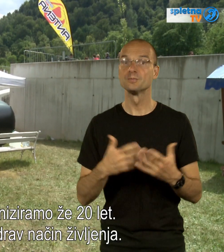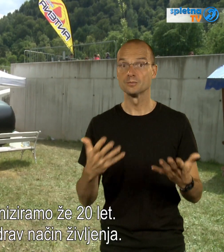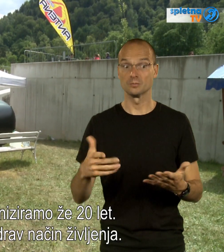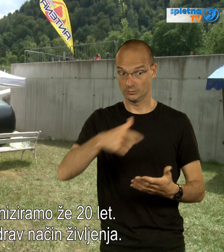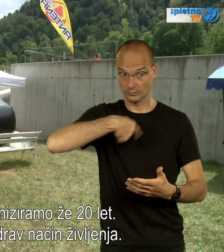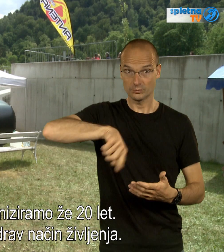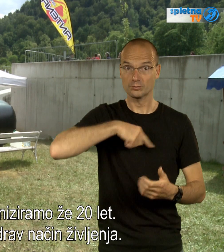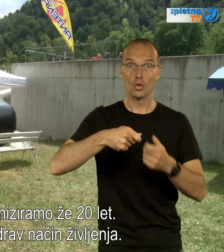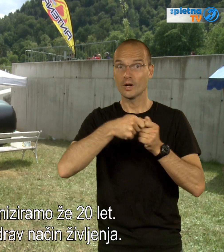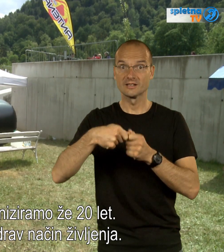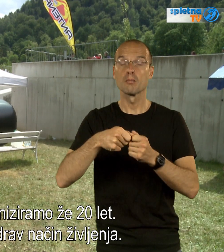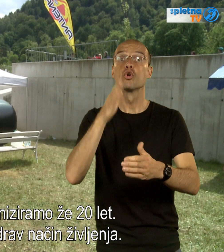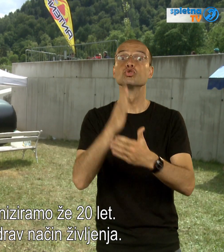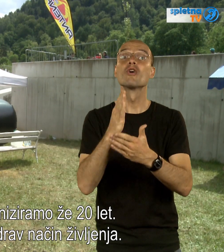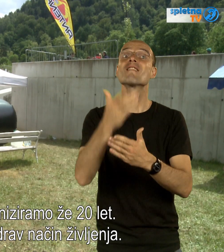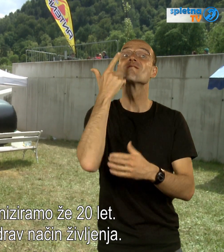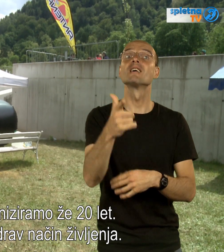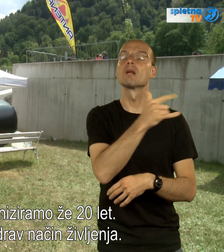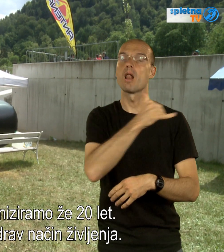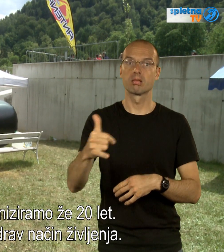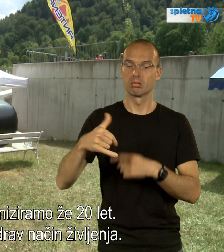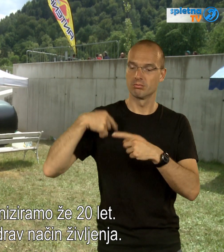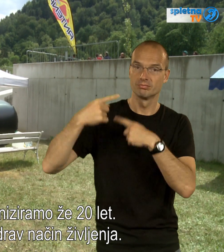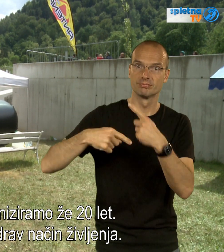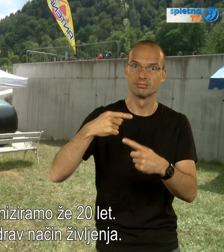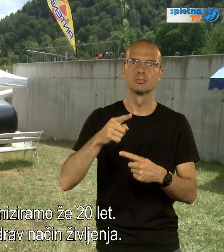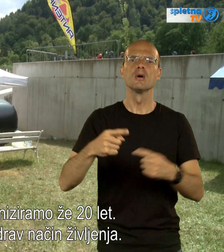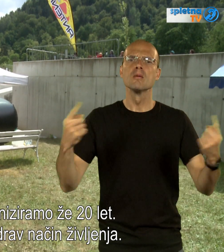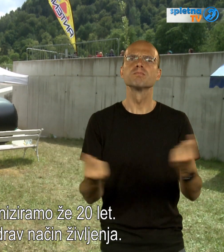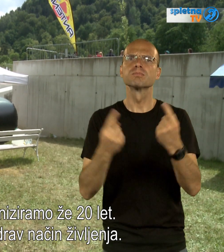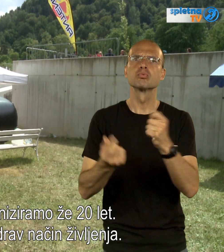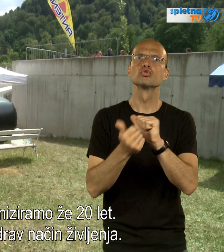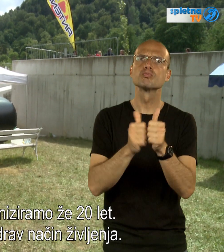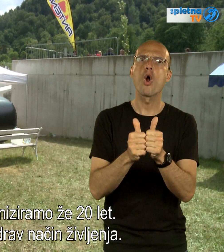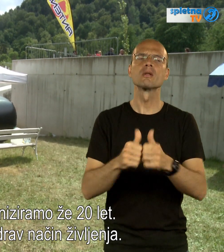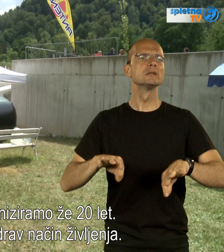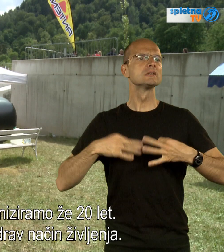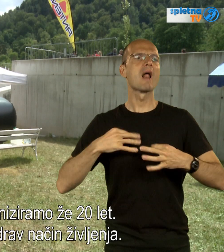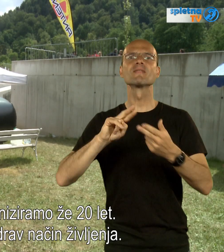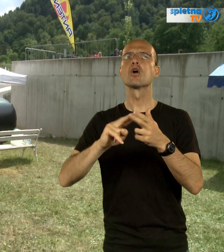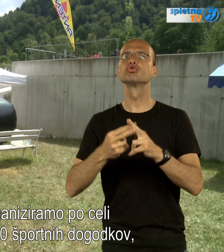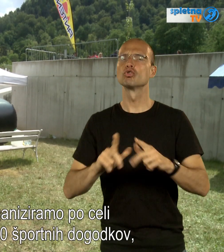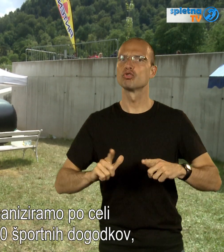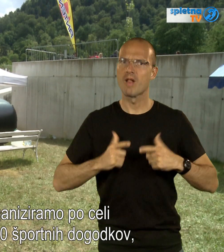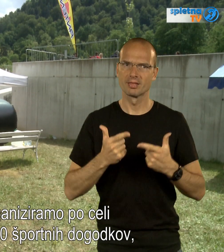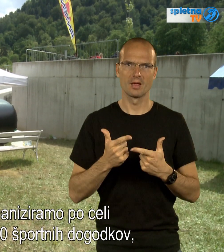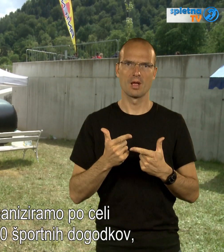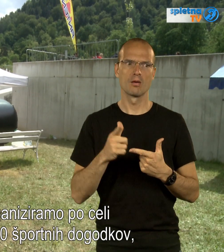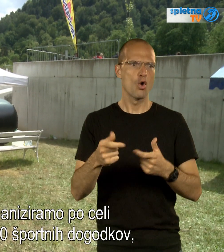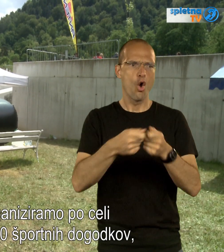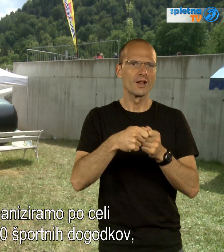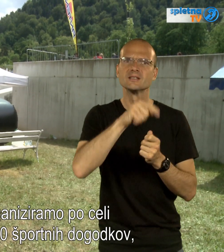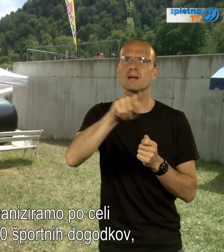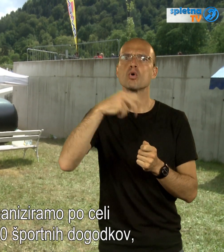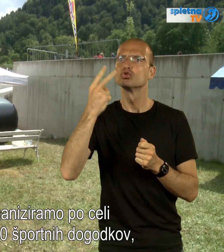v bistvu mi organiziramo prireditev že 20 let, ne, in promoviramo pač šport kot zdrav način življenja. S partnerji organiziramo po